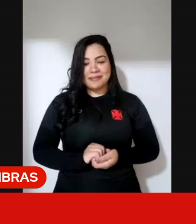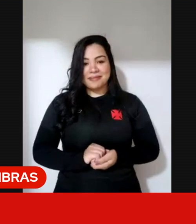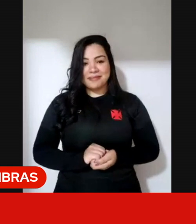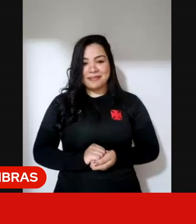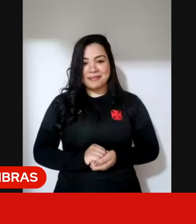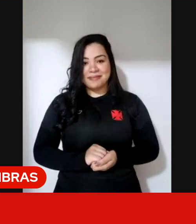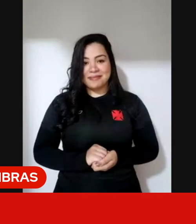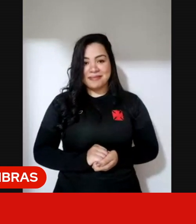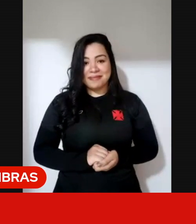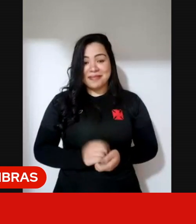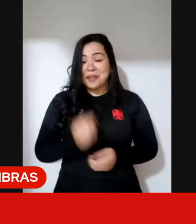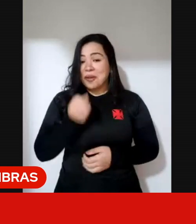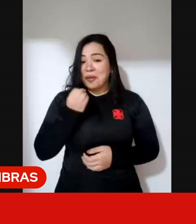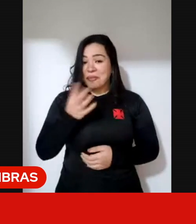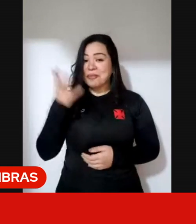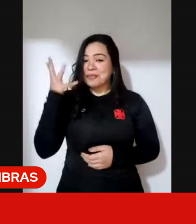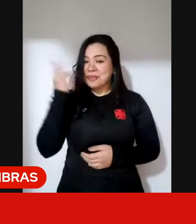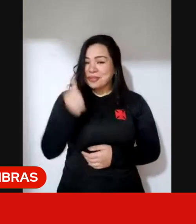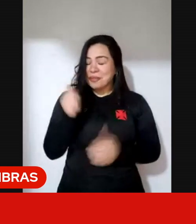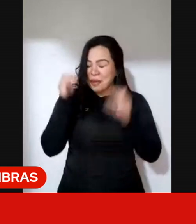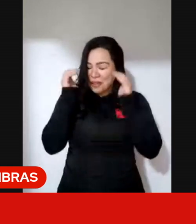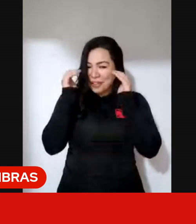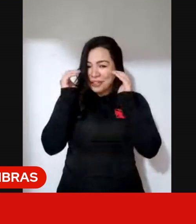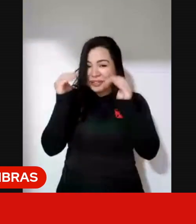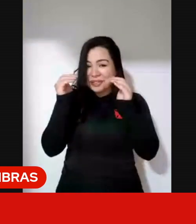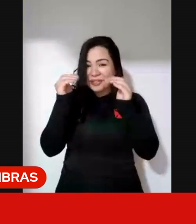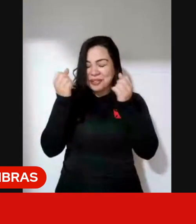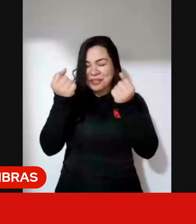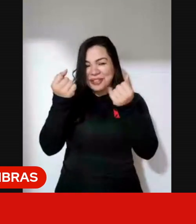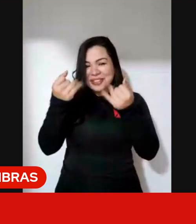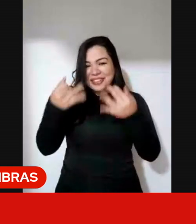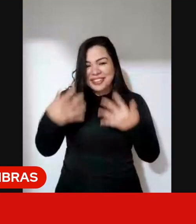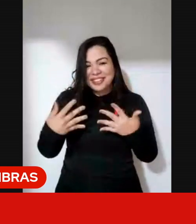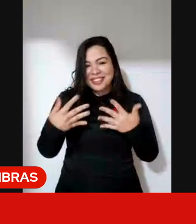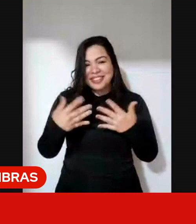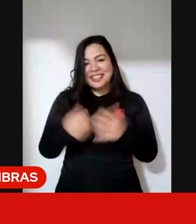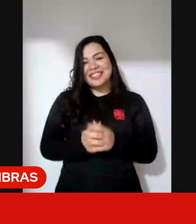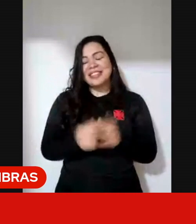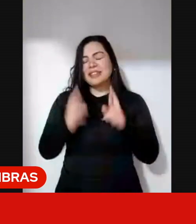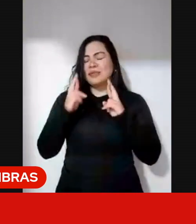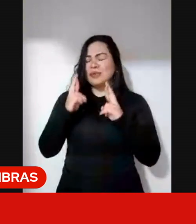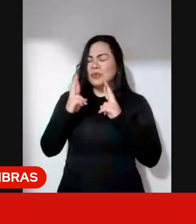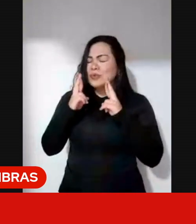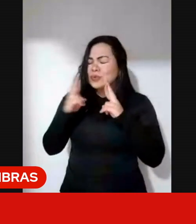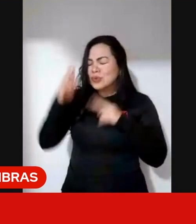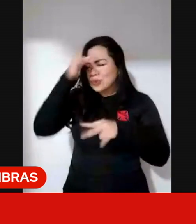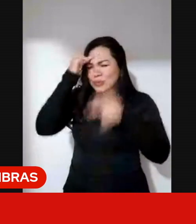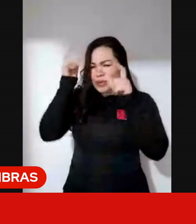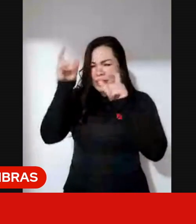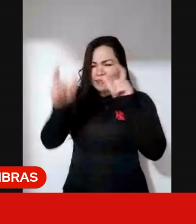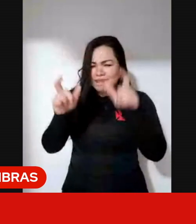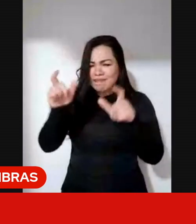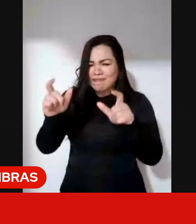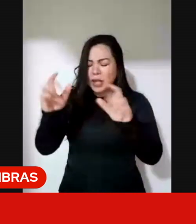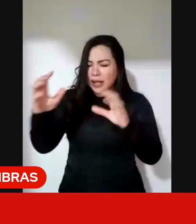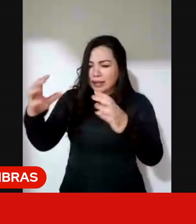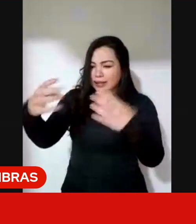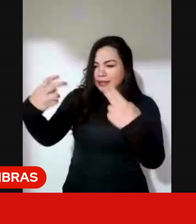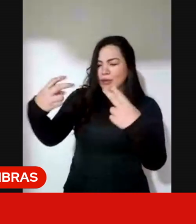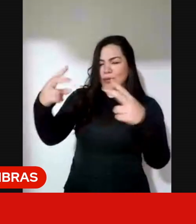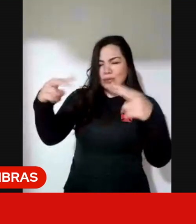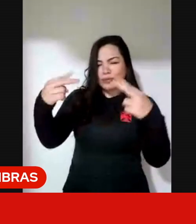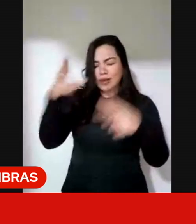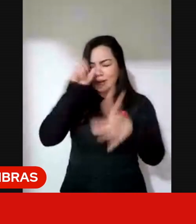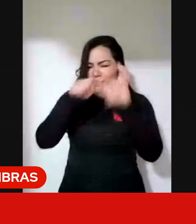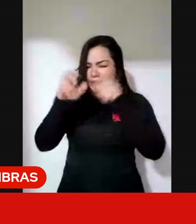Isso foi muito bonito, adorei a sua explicação. Espero que as pessoas também se interessem a